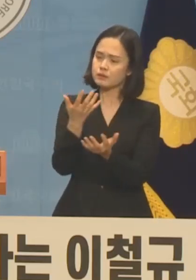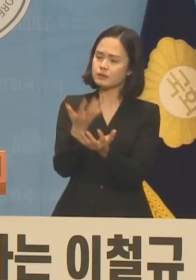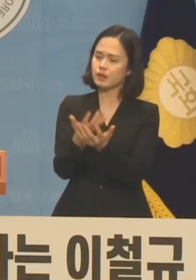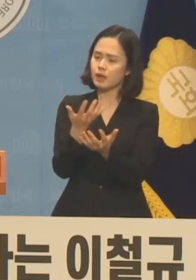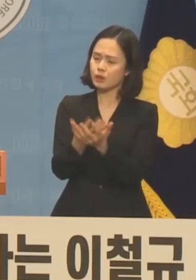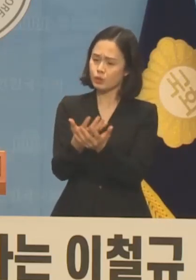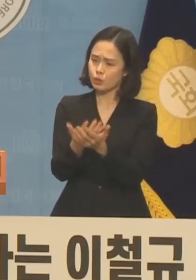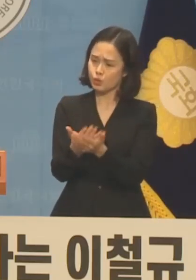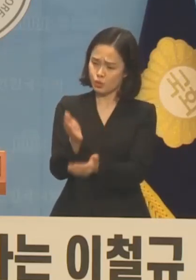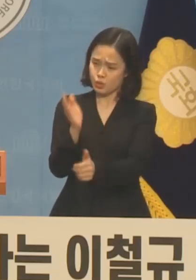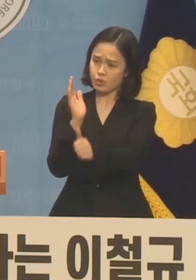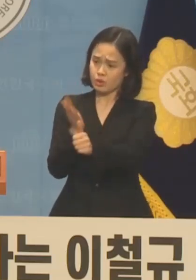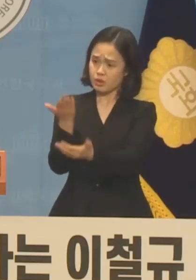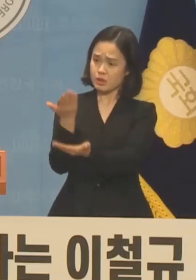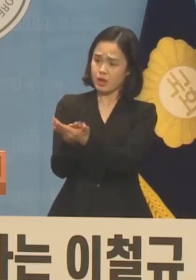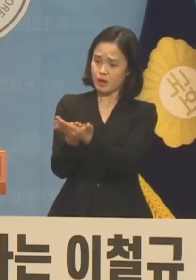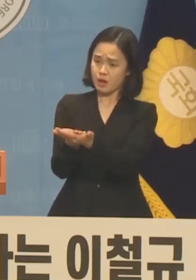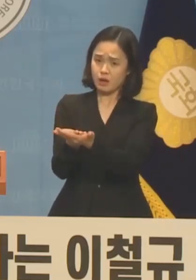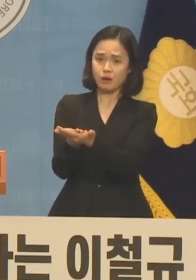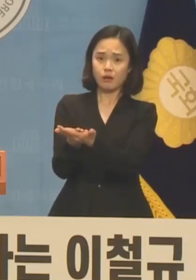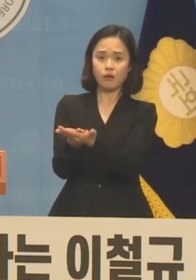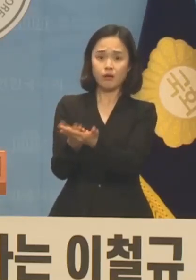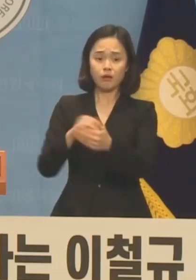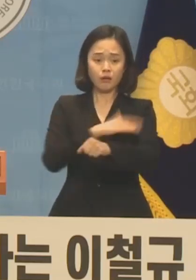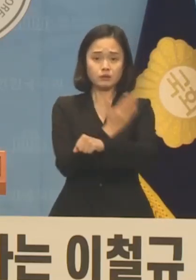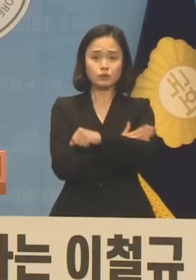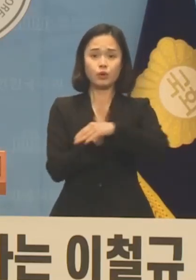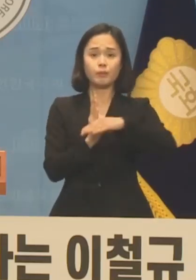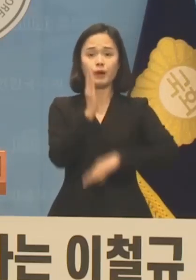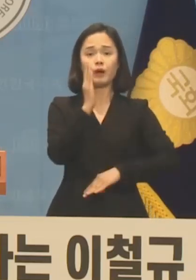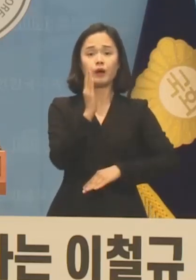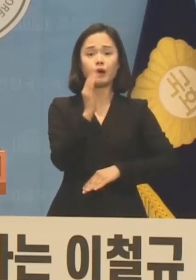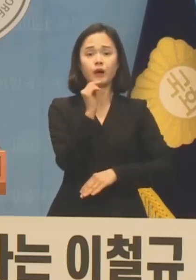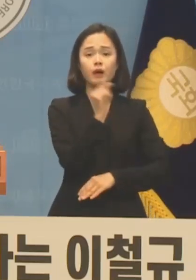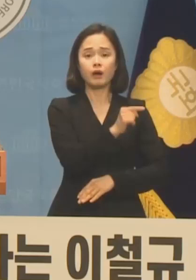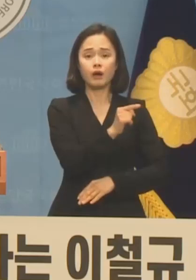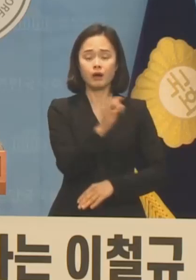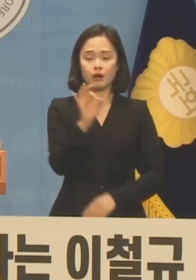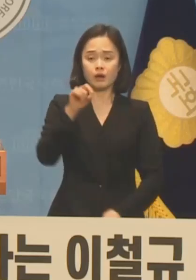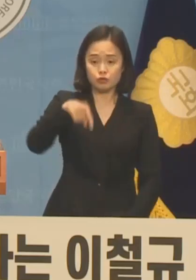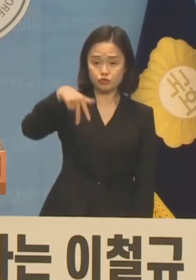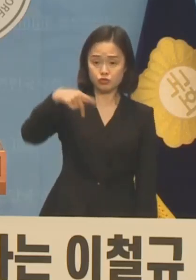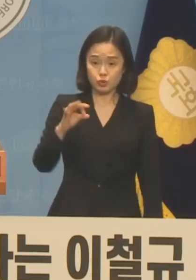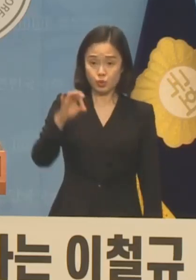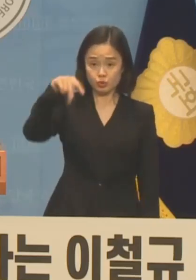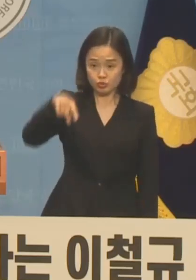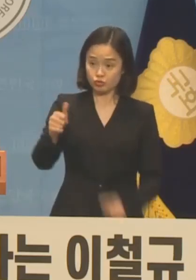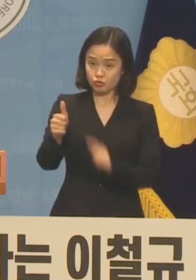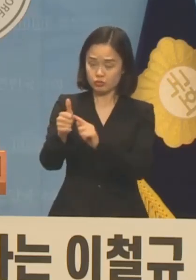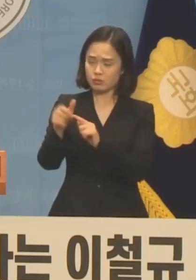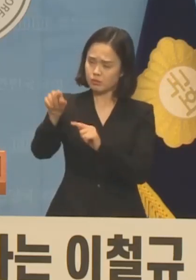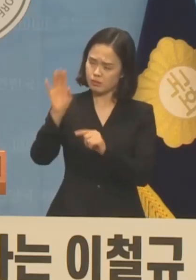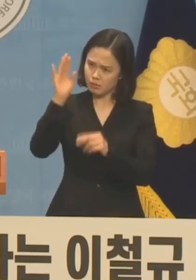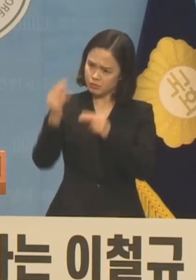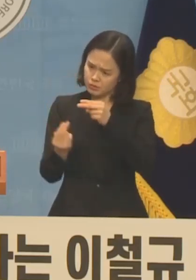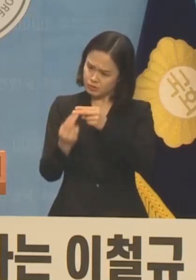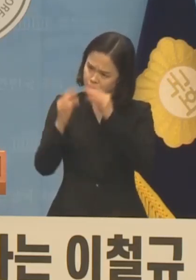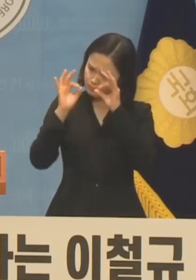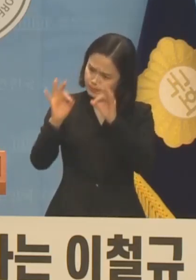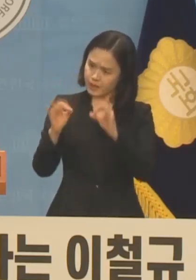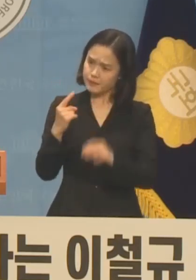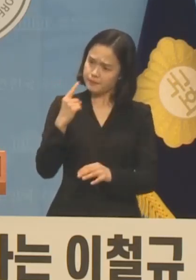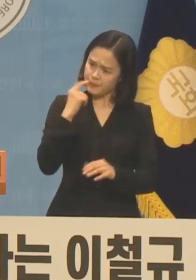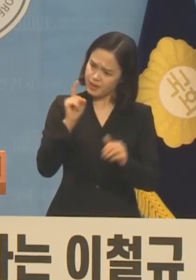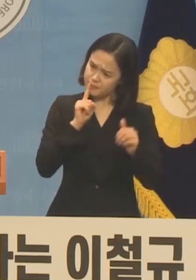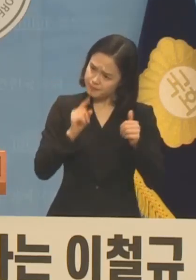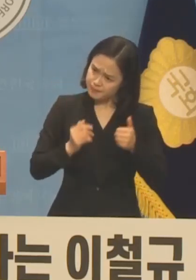권한을 함부로 남용하여 우종수 국가수사본부장에게 나중에 훗날을 생각하라라는 등 협박성 발언을